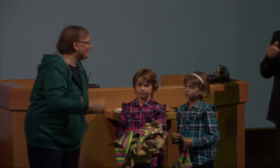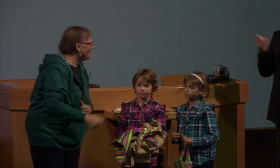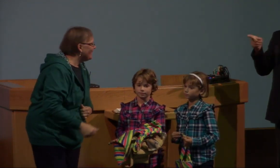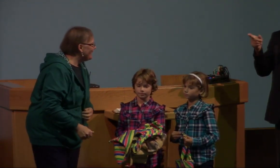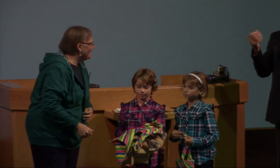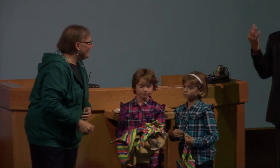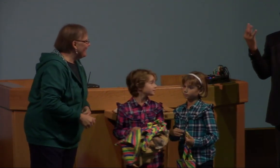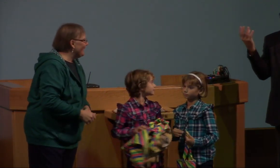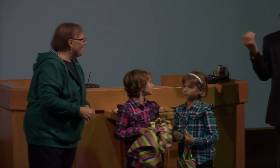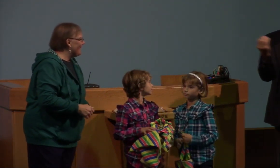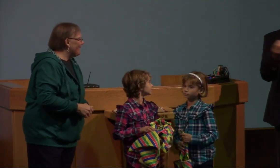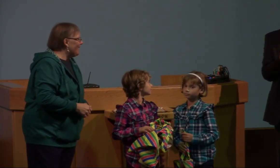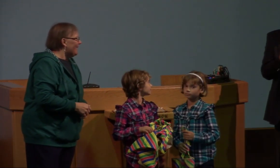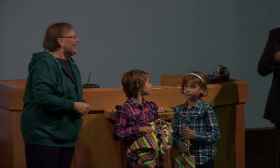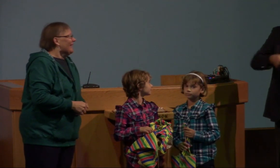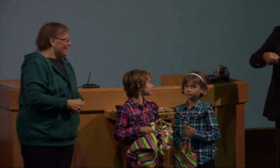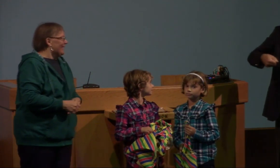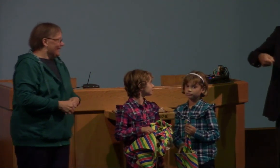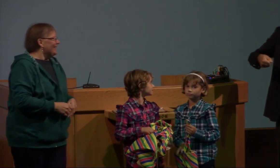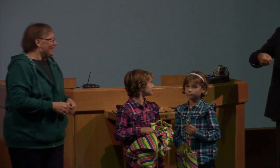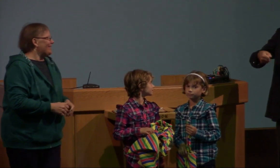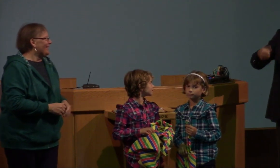nou kan hulle 30 sakke bring.